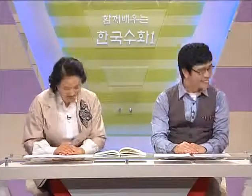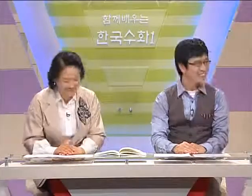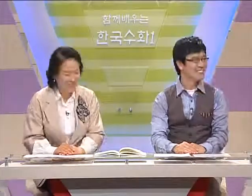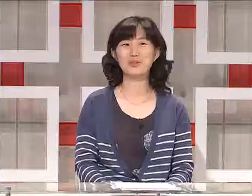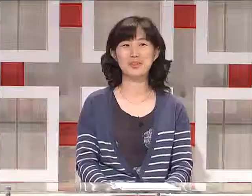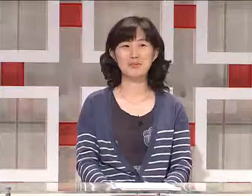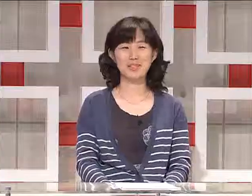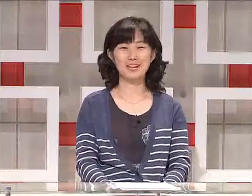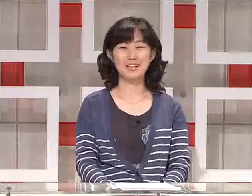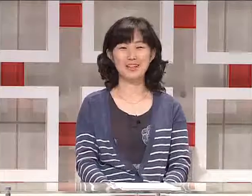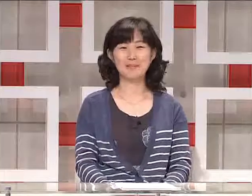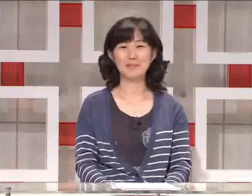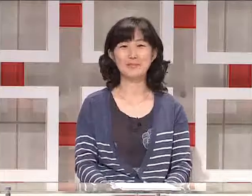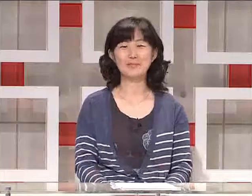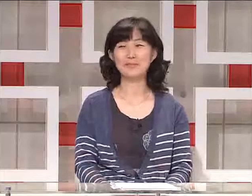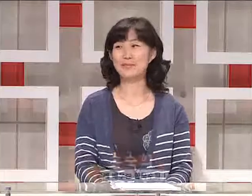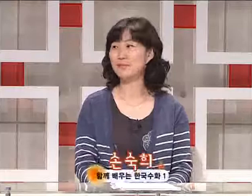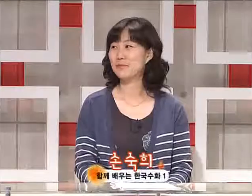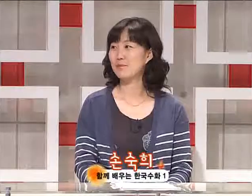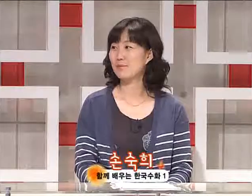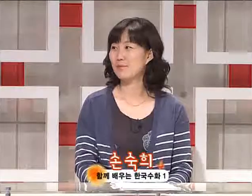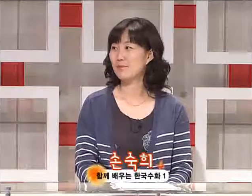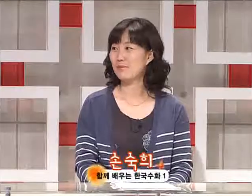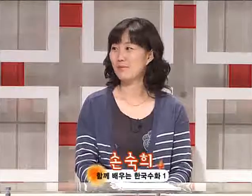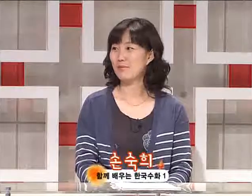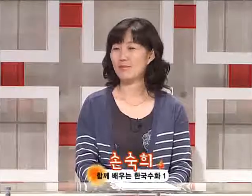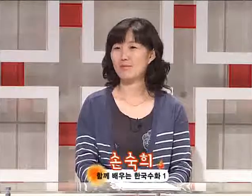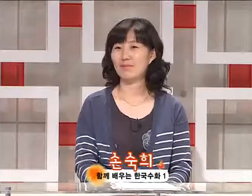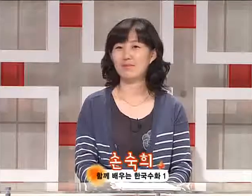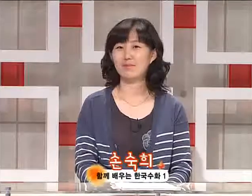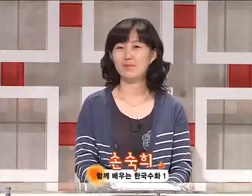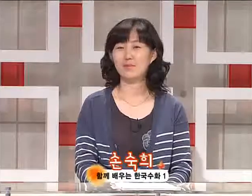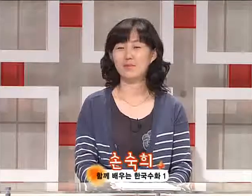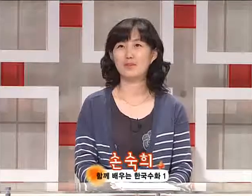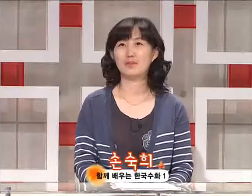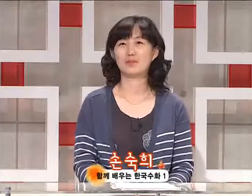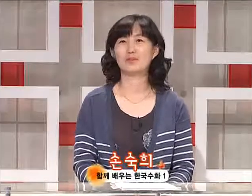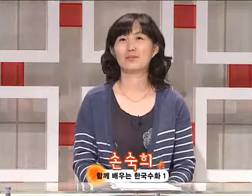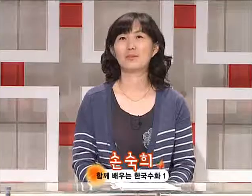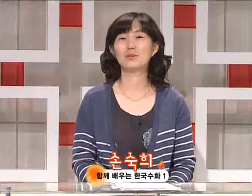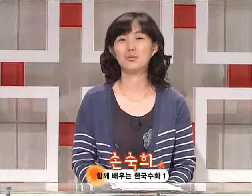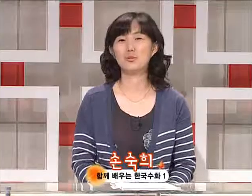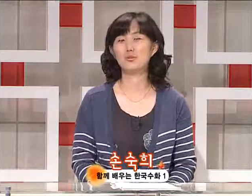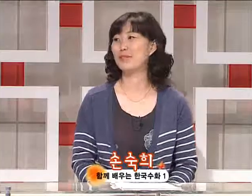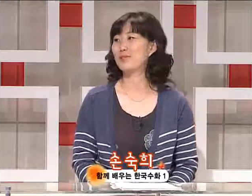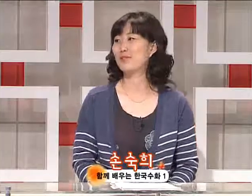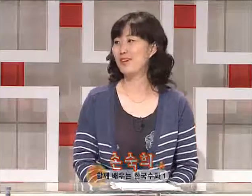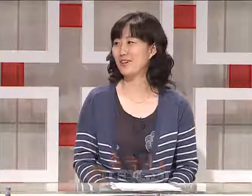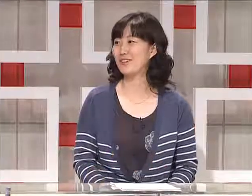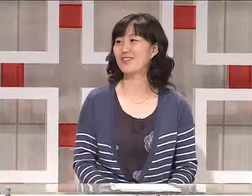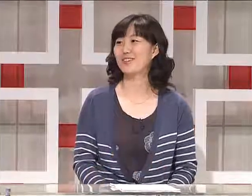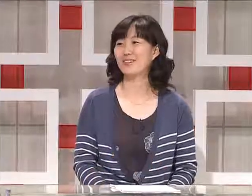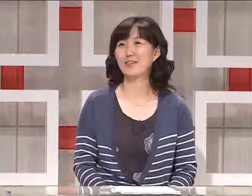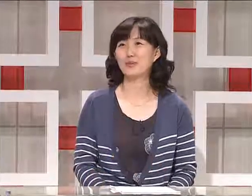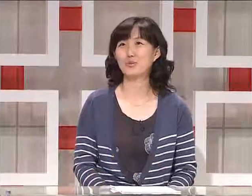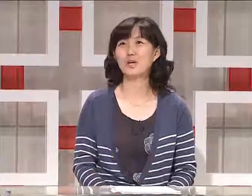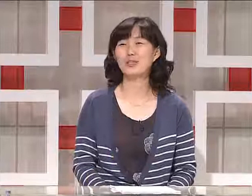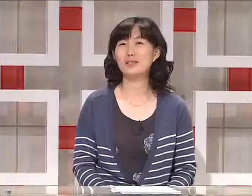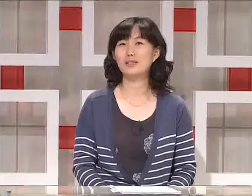손숙희입니다 간단한 자기소개 좀 부탁드리겠습니다 저는 주부이고요 수화는